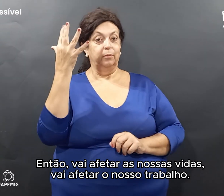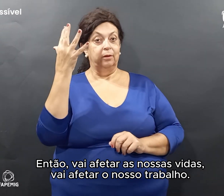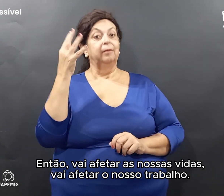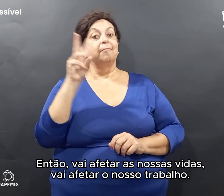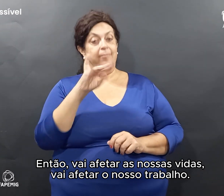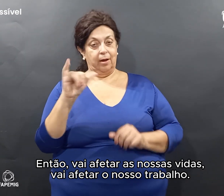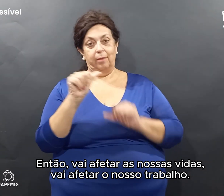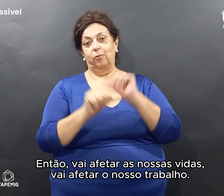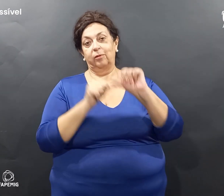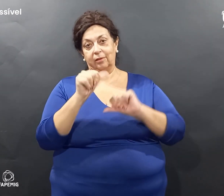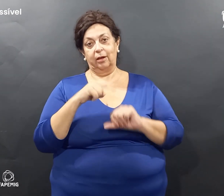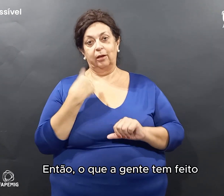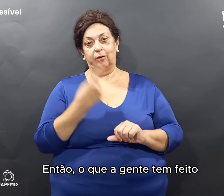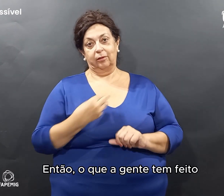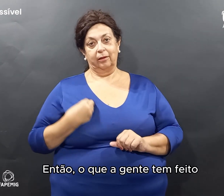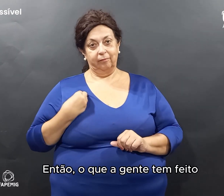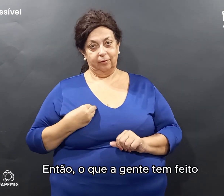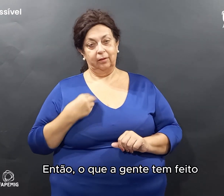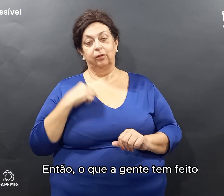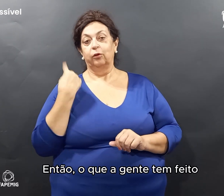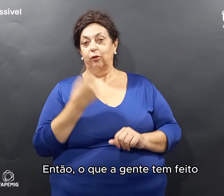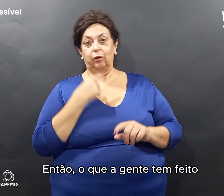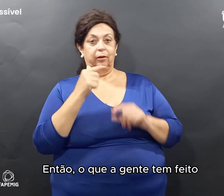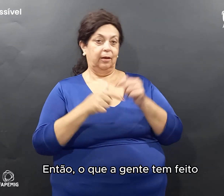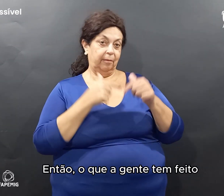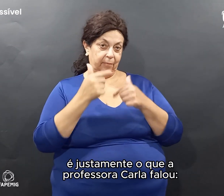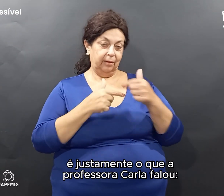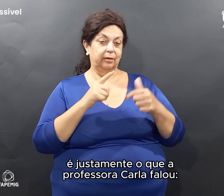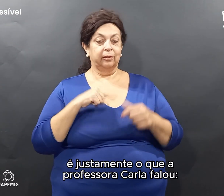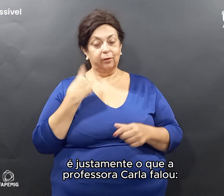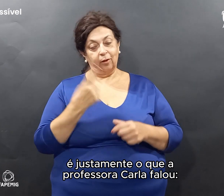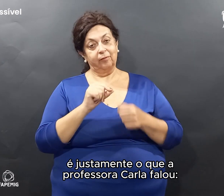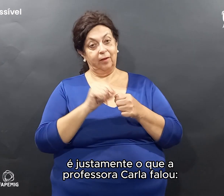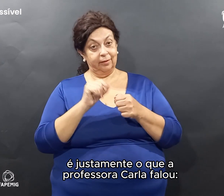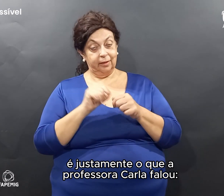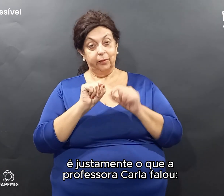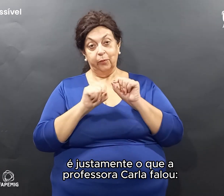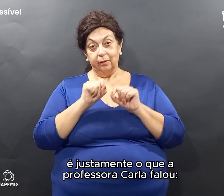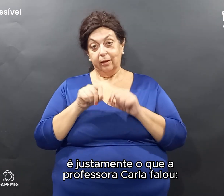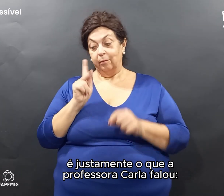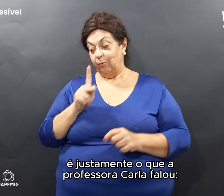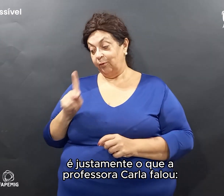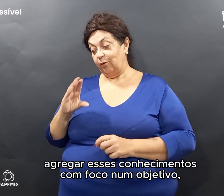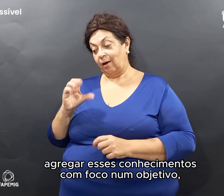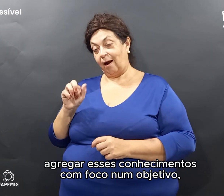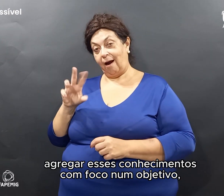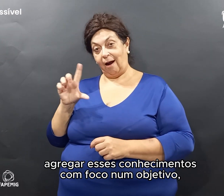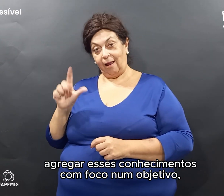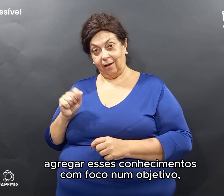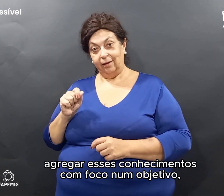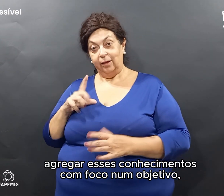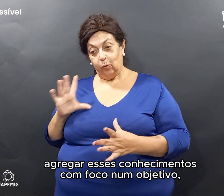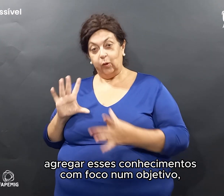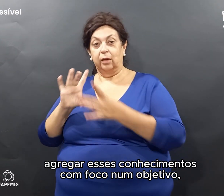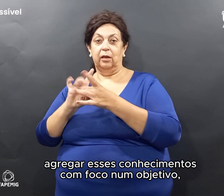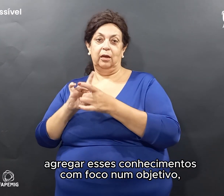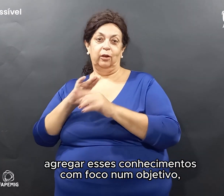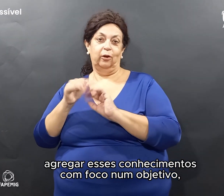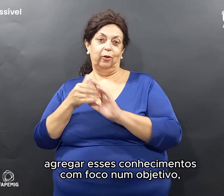o nosso trabalho. Então, o que a gente tem feito é justamente o que a professora Carla falou, é agregar esses conhecimentos